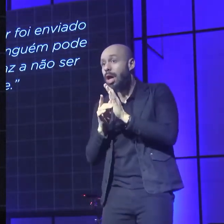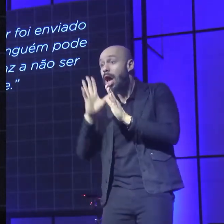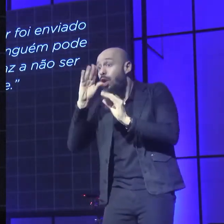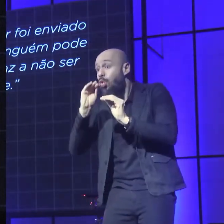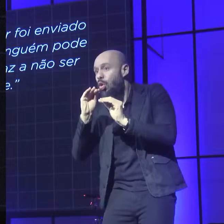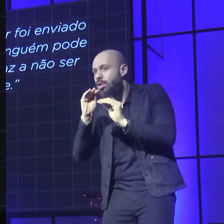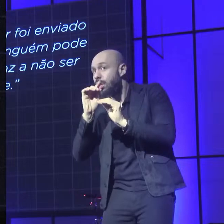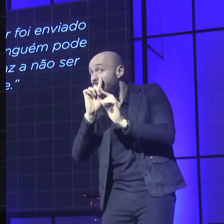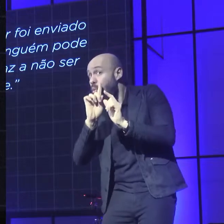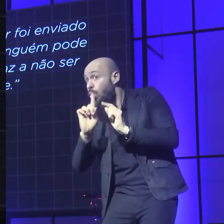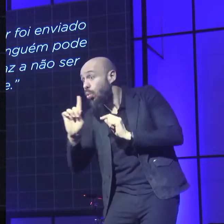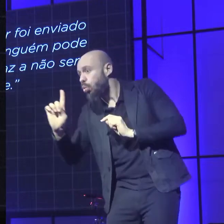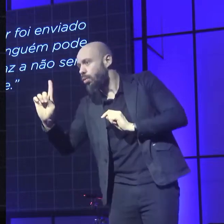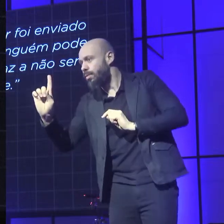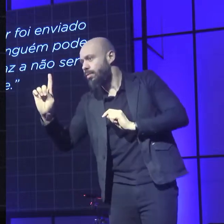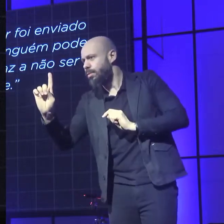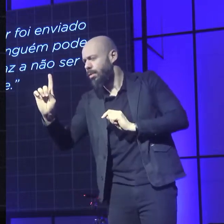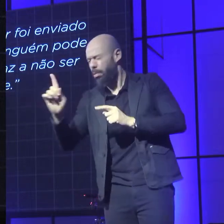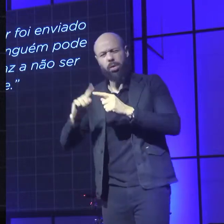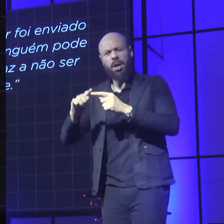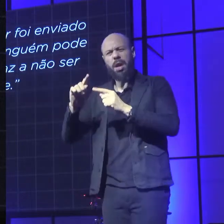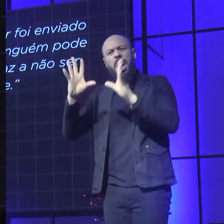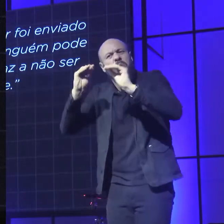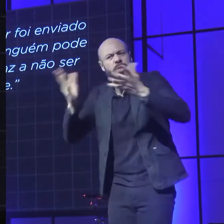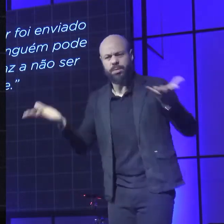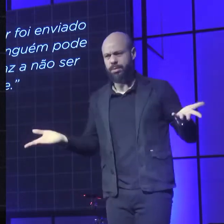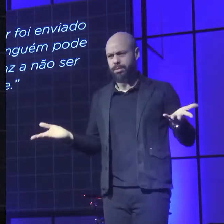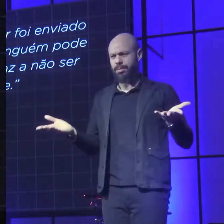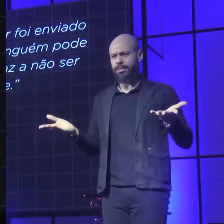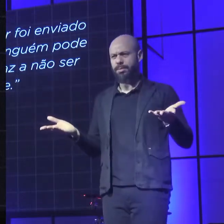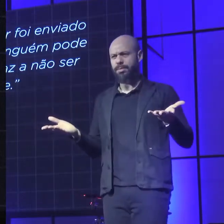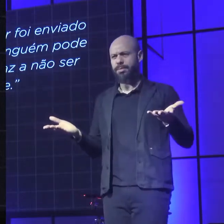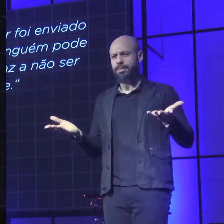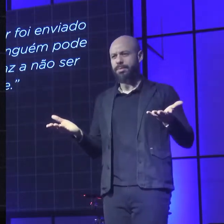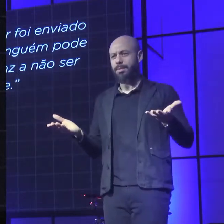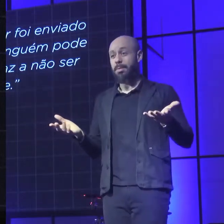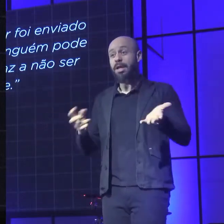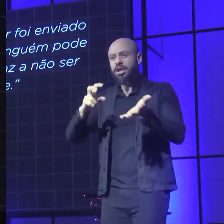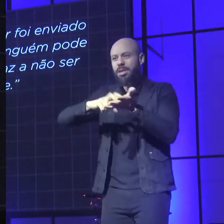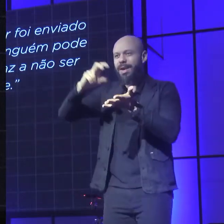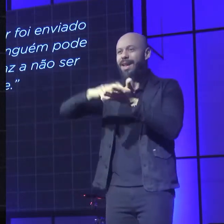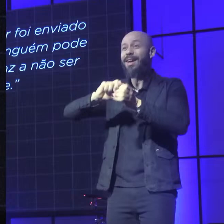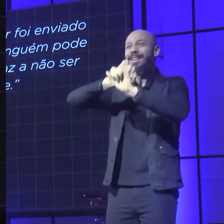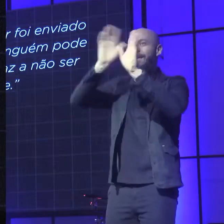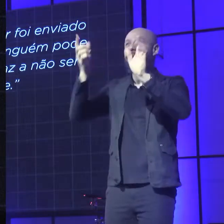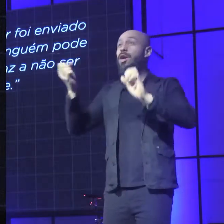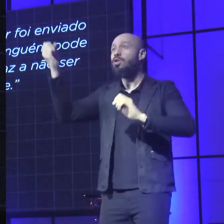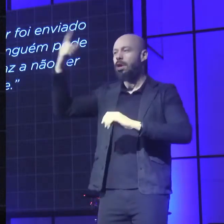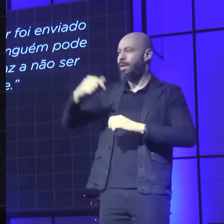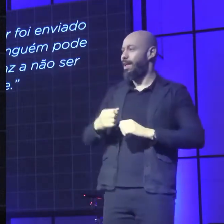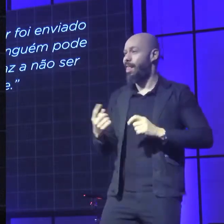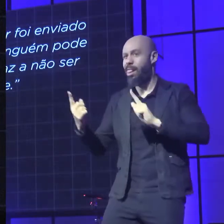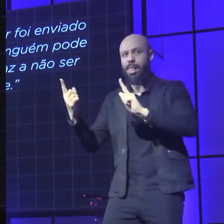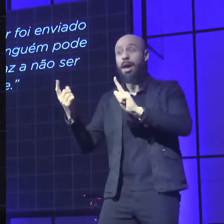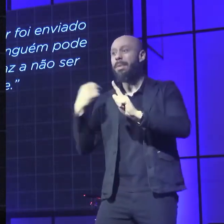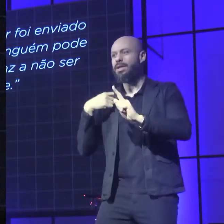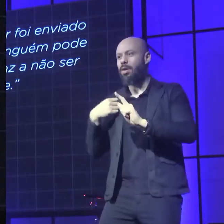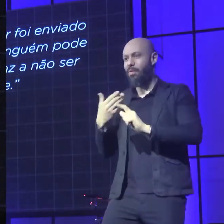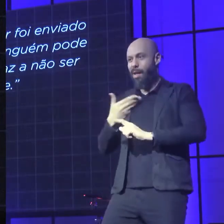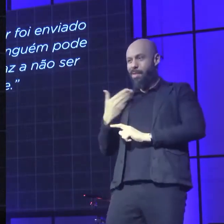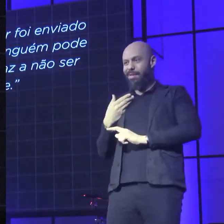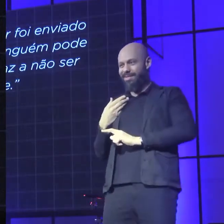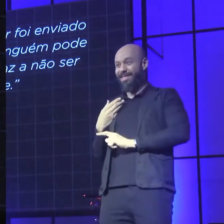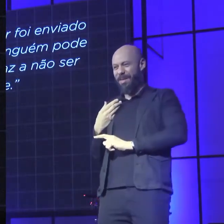foi conhecer Jesus à noite? Porque, gente, não pegaria bem se os seus colegas de